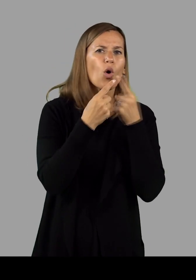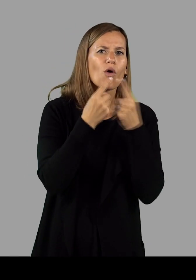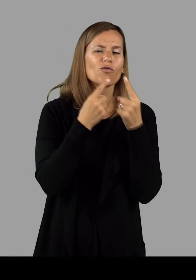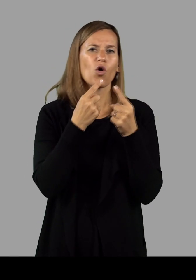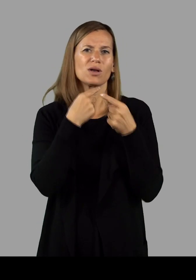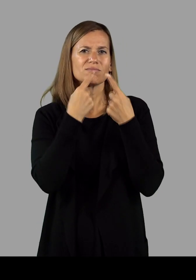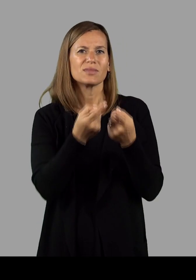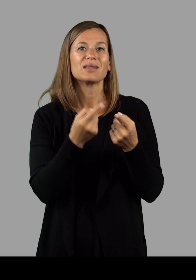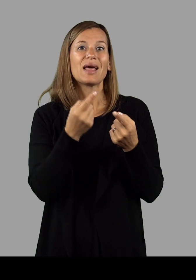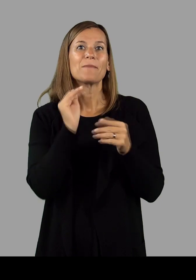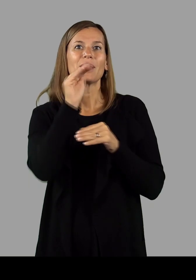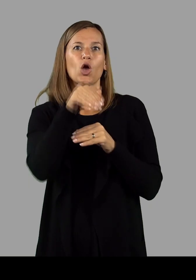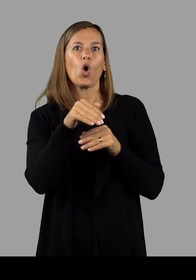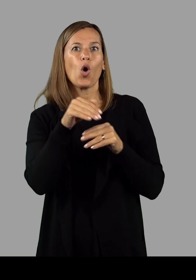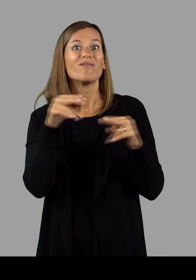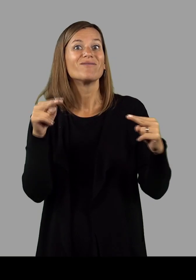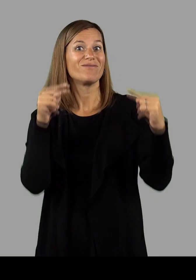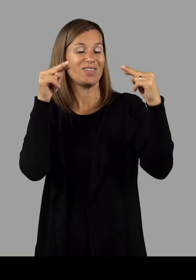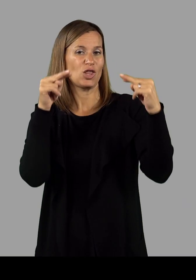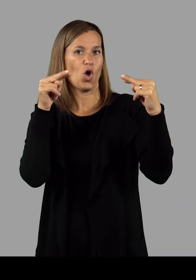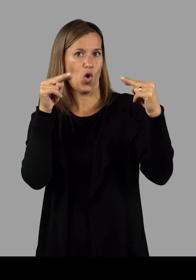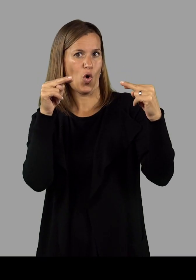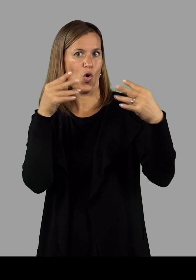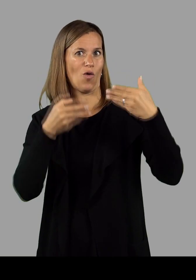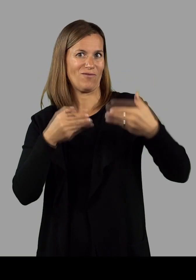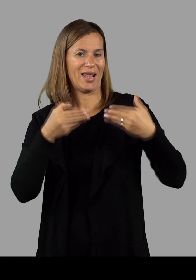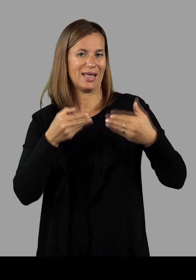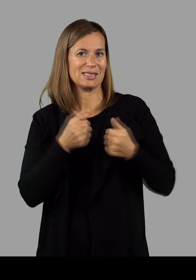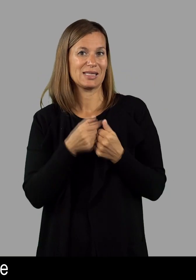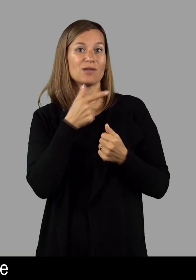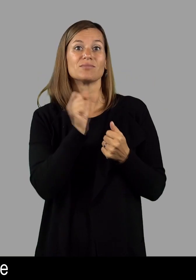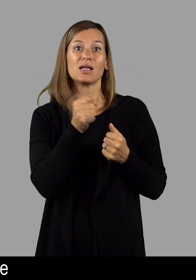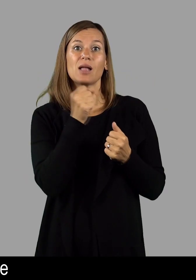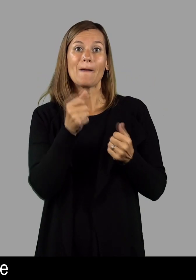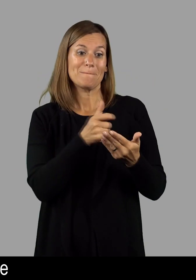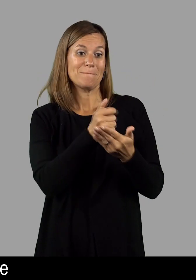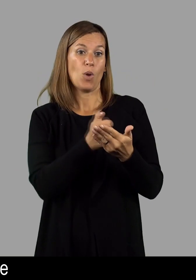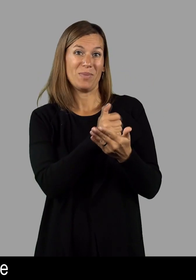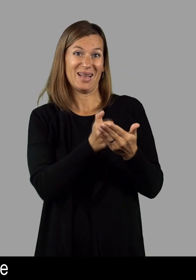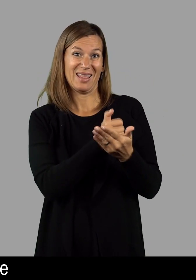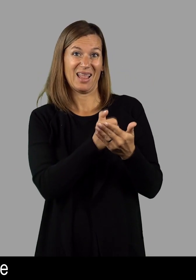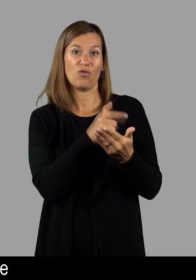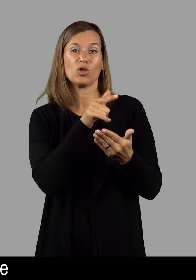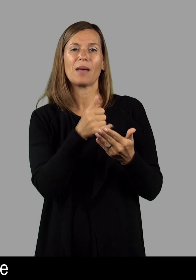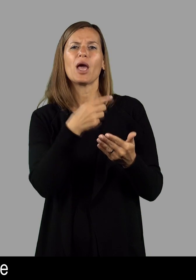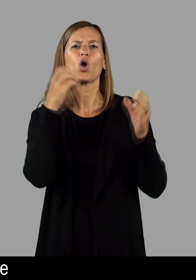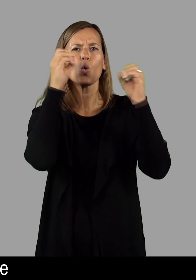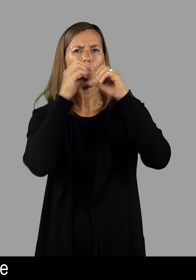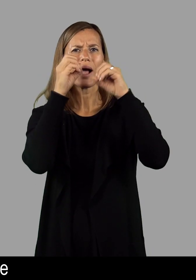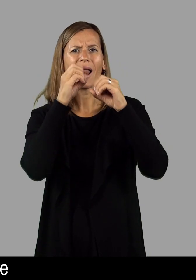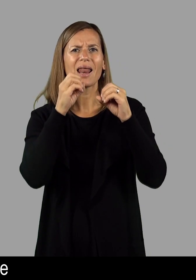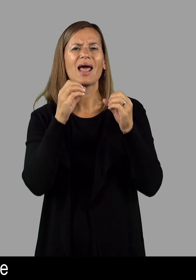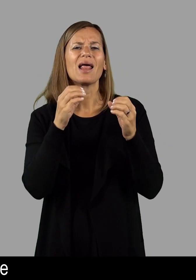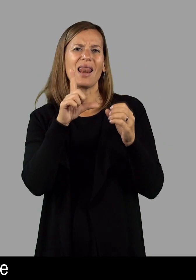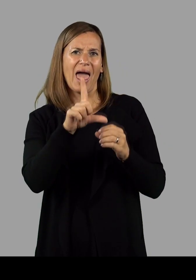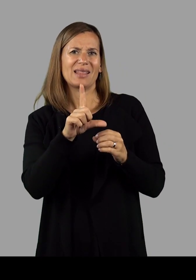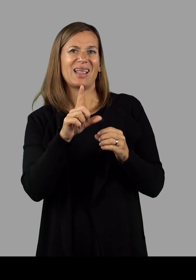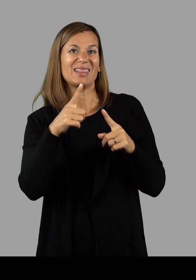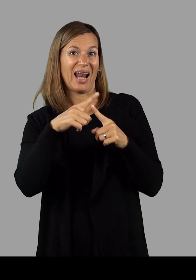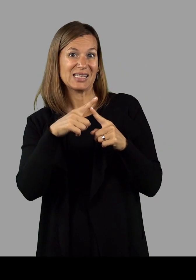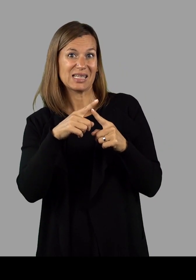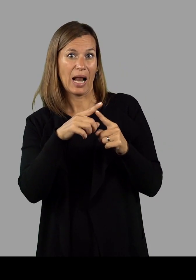videokonference. To pa zaradi tega, ker smo mobilni telefon, na katerem je Google Live Transcribe,